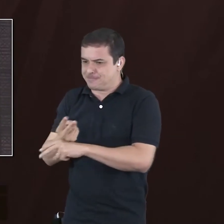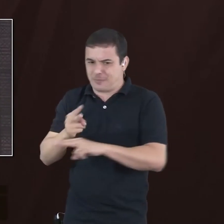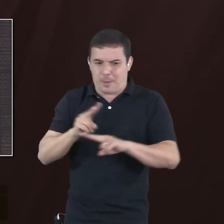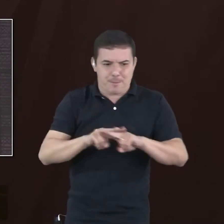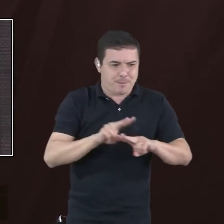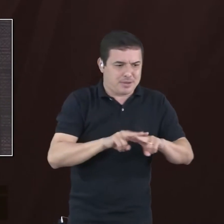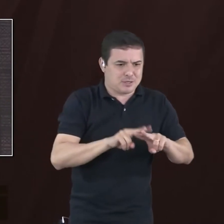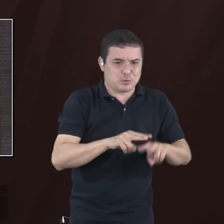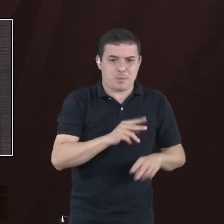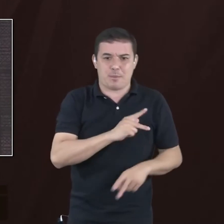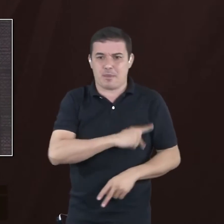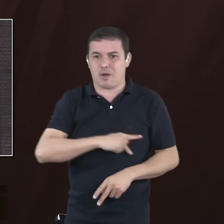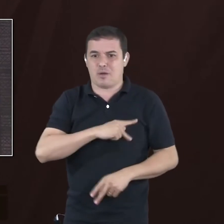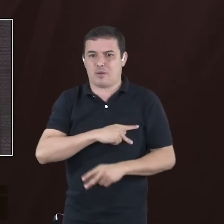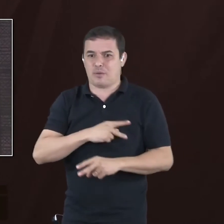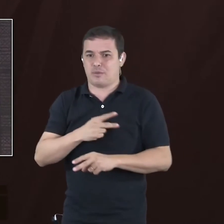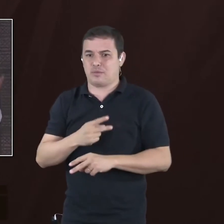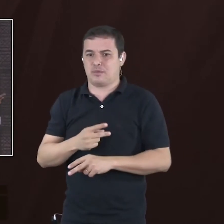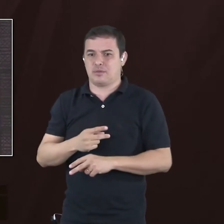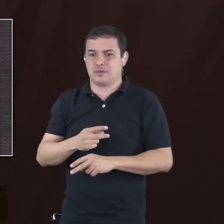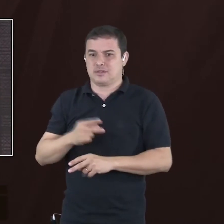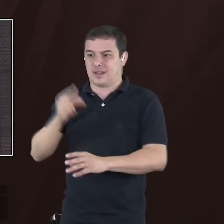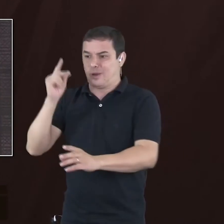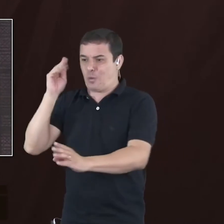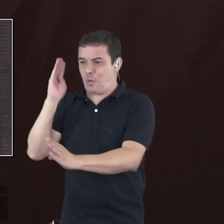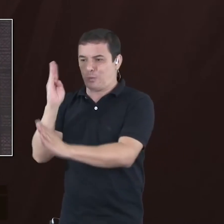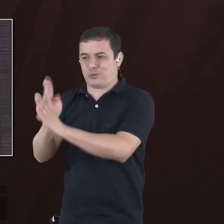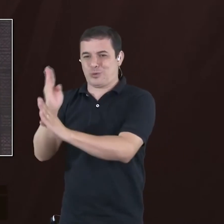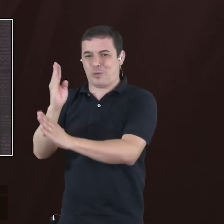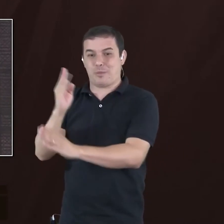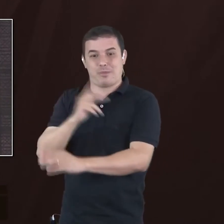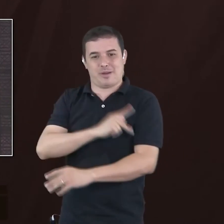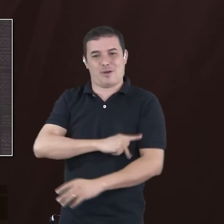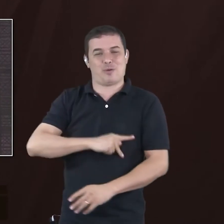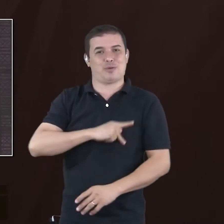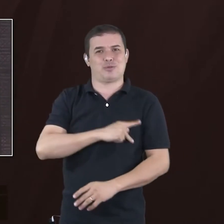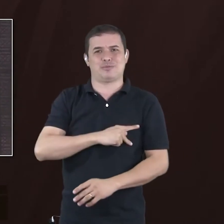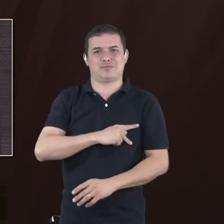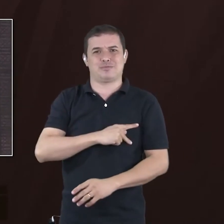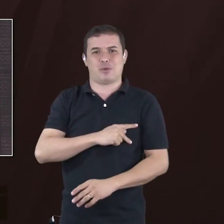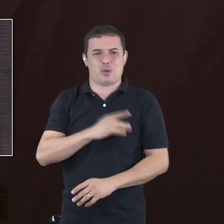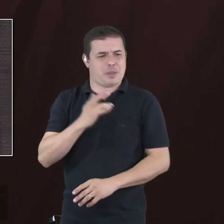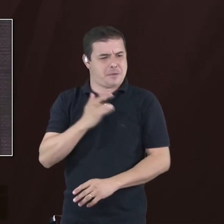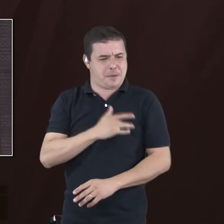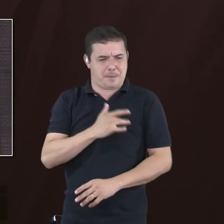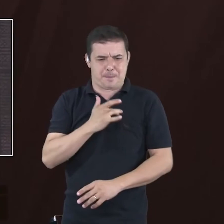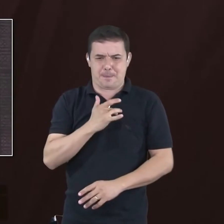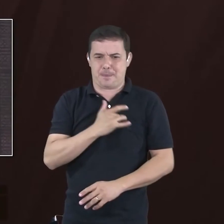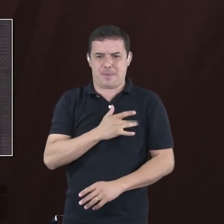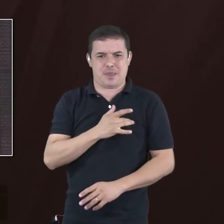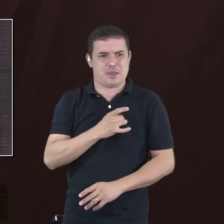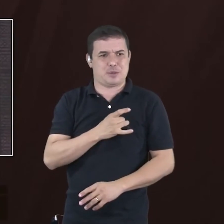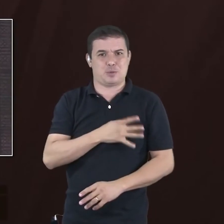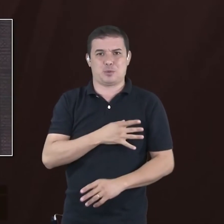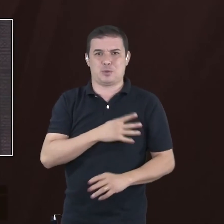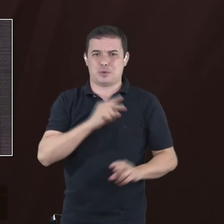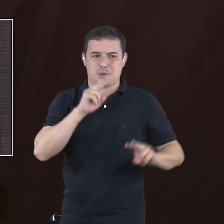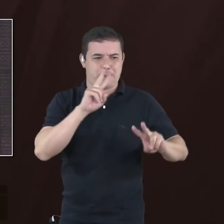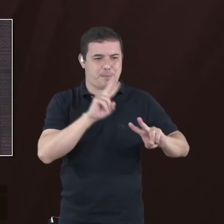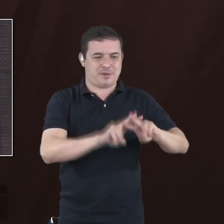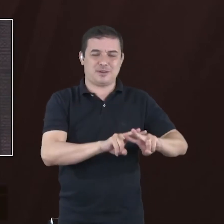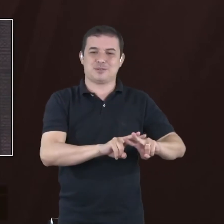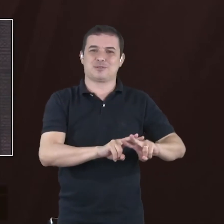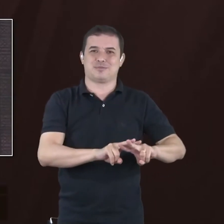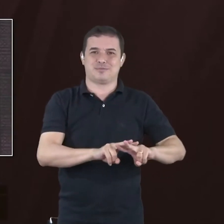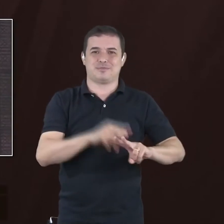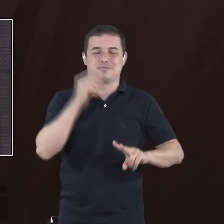preso, tal, procurou, até que achou. Não teve medo de ser preso, não. Versículo